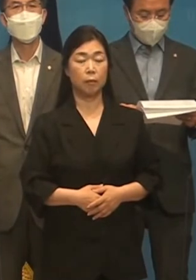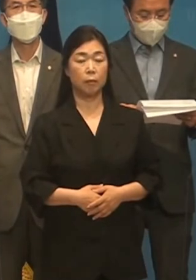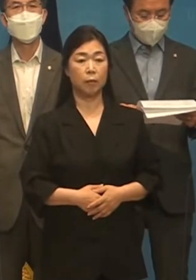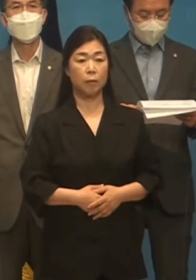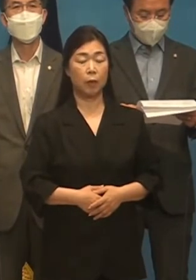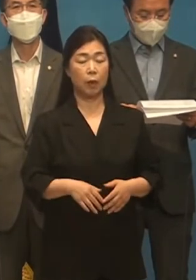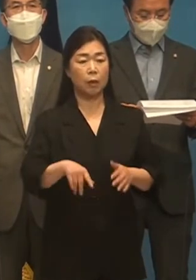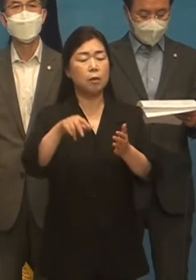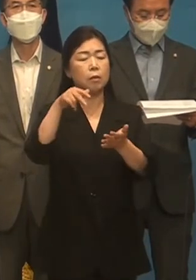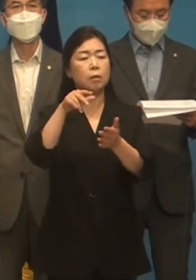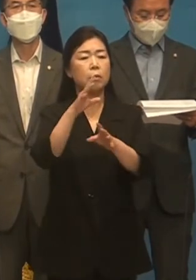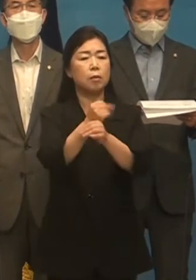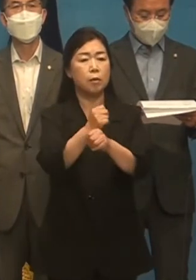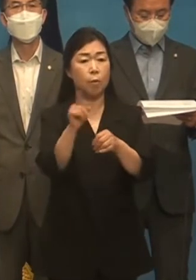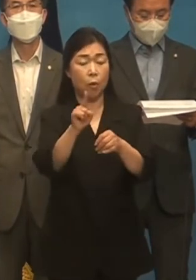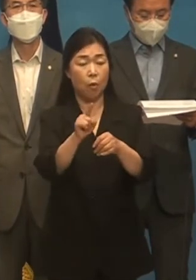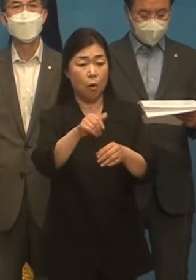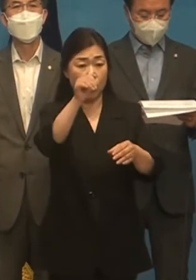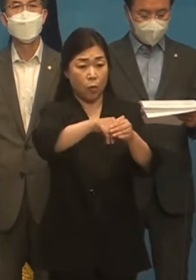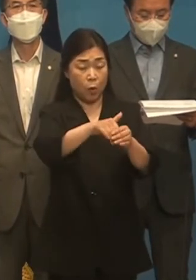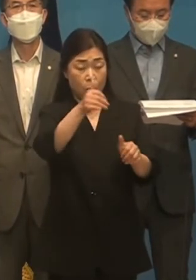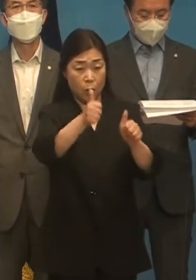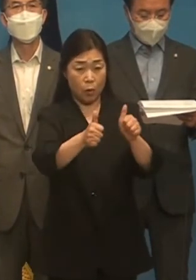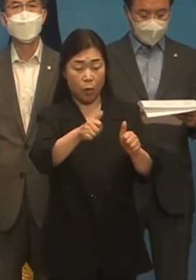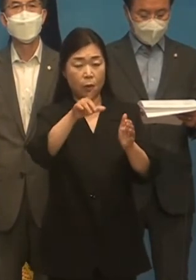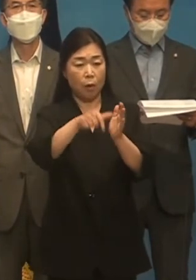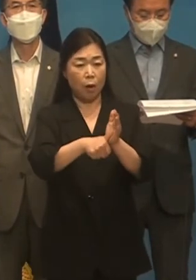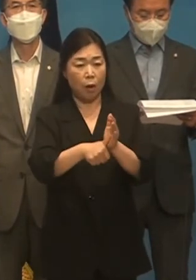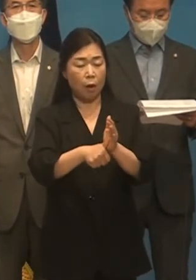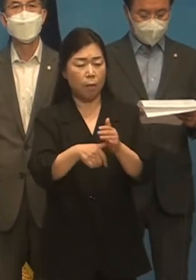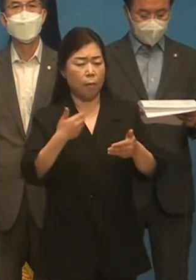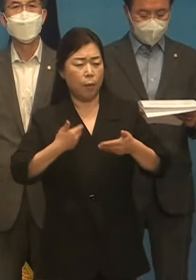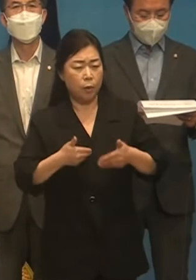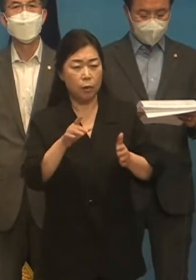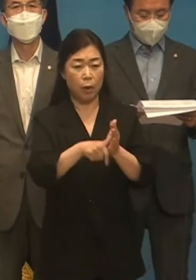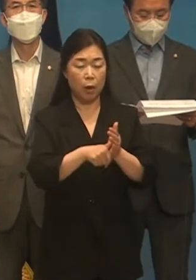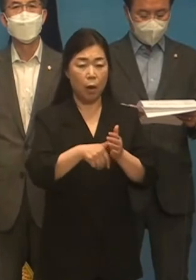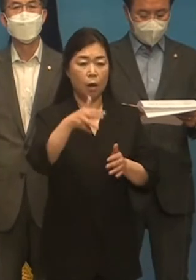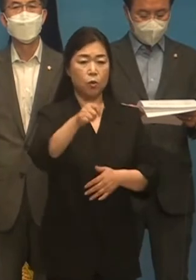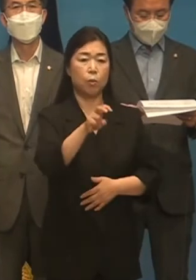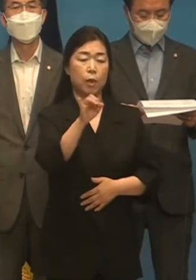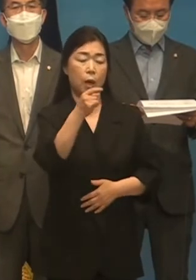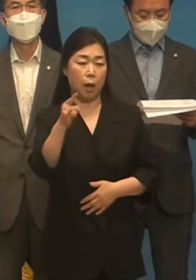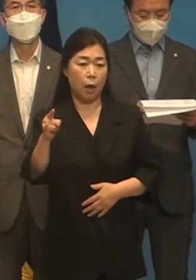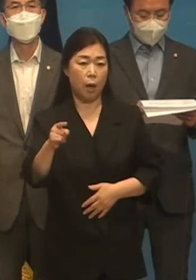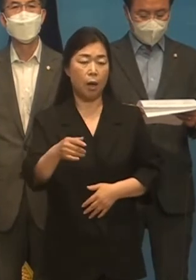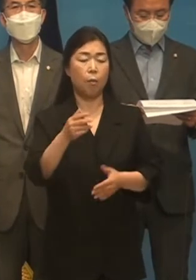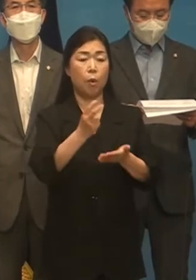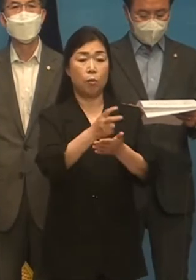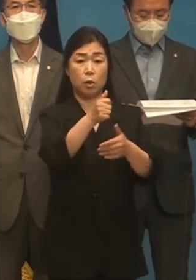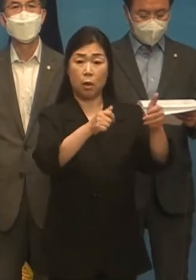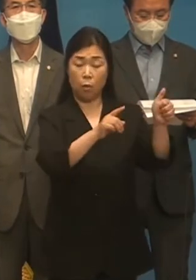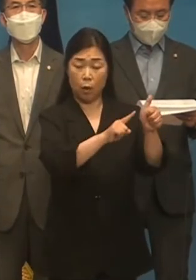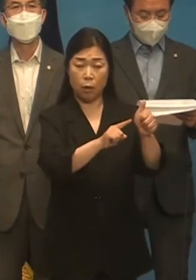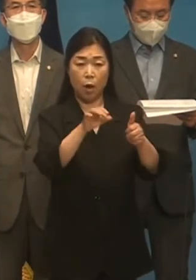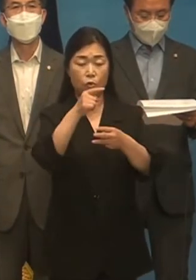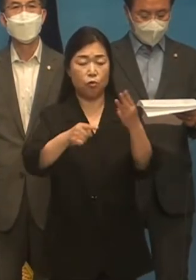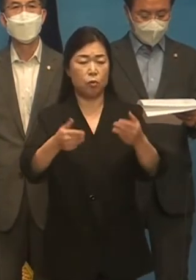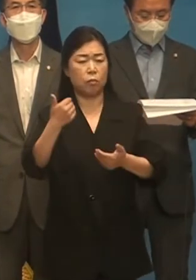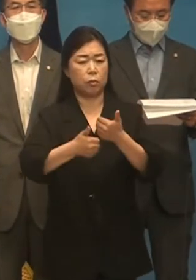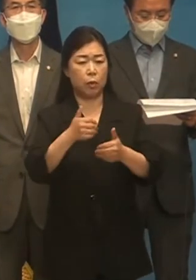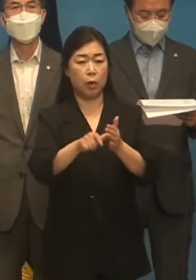시점이 총선 선거운동이 한창이고 추미애 전 장관과 윤 전 총장의 갈등이